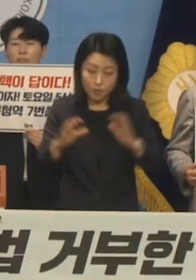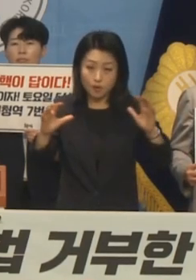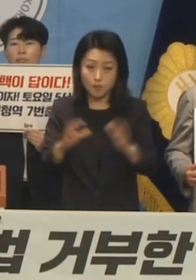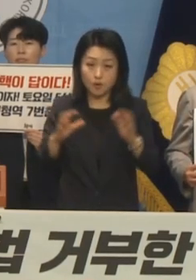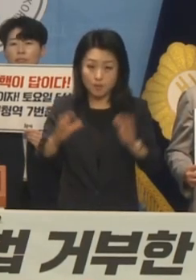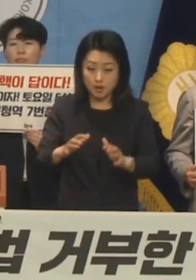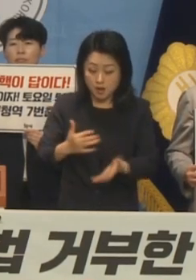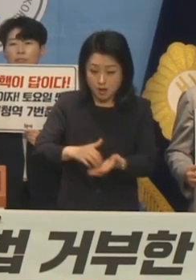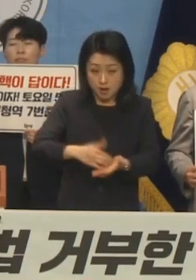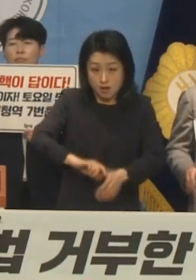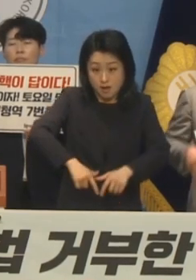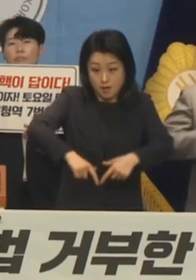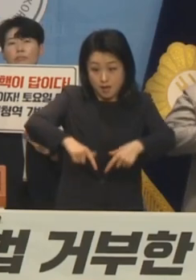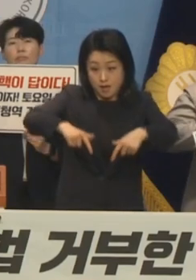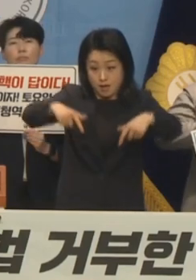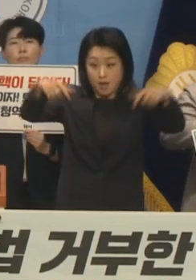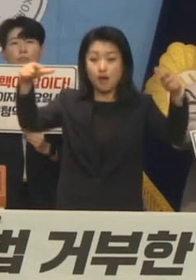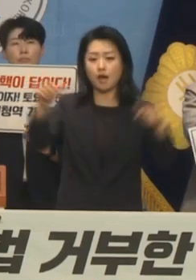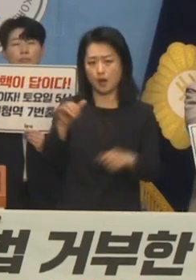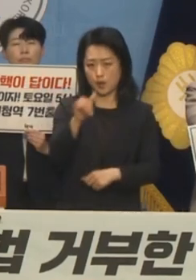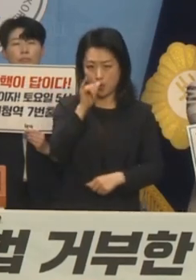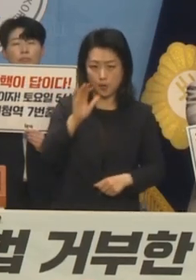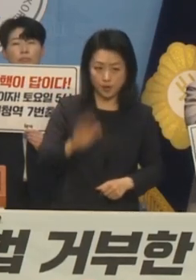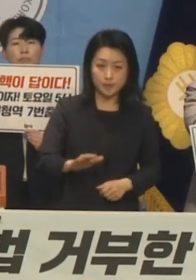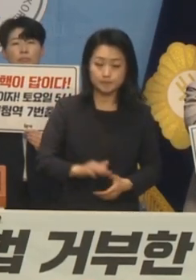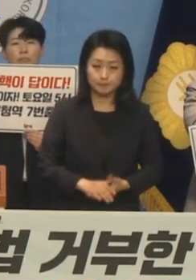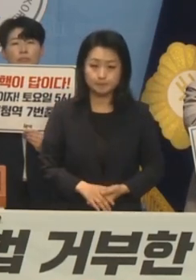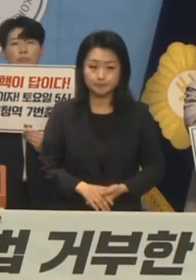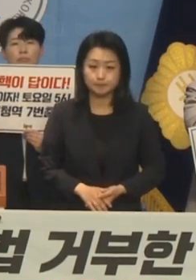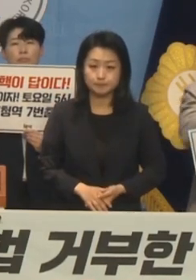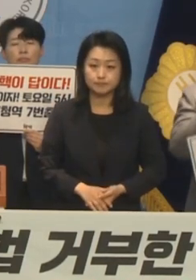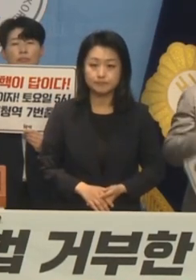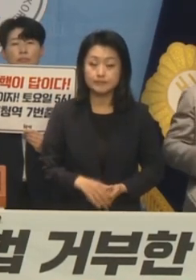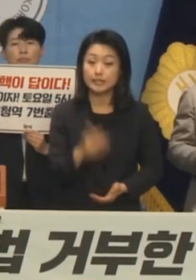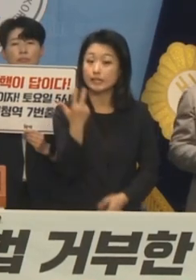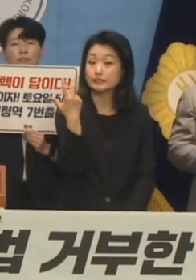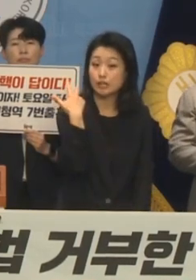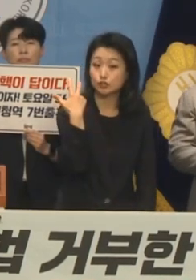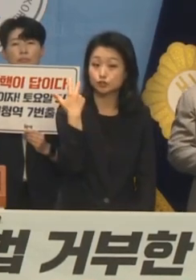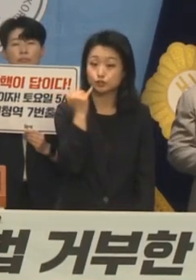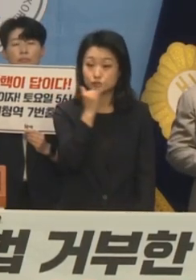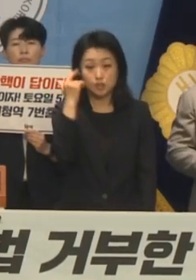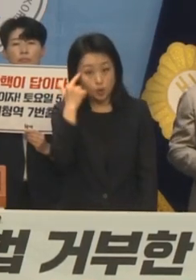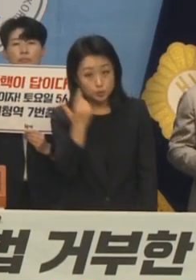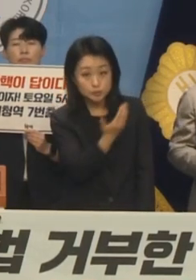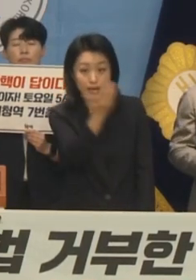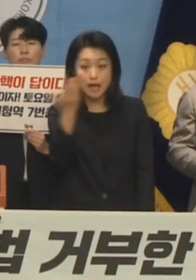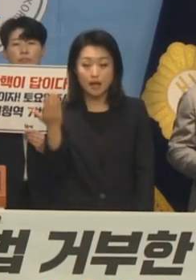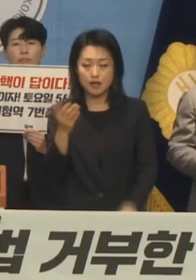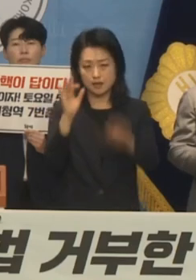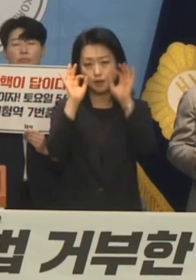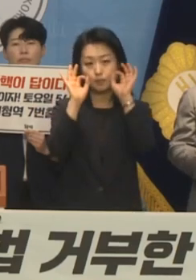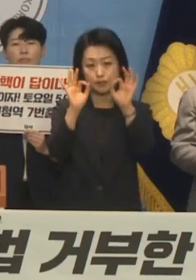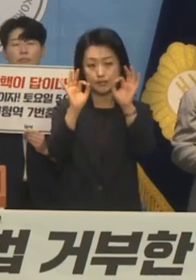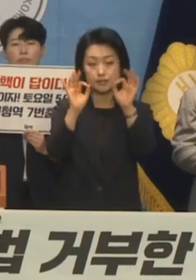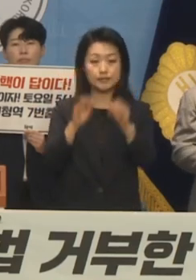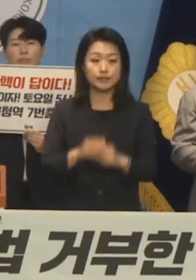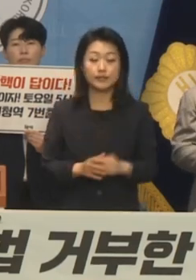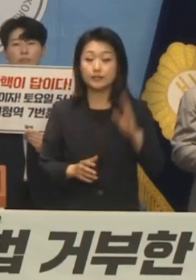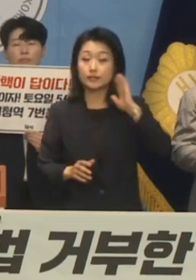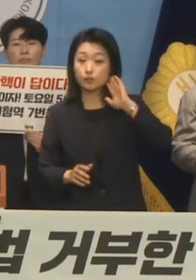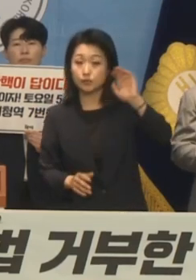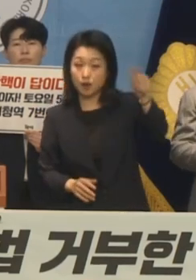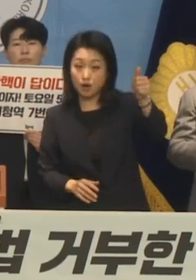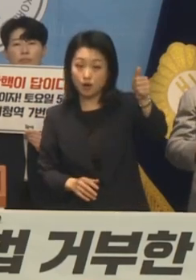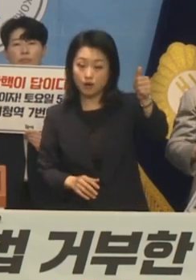이후 그 열기는 더 뜨거워지고 있습니다. 지난주 여론조사 꽃의 ARS 조사에 따르면